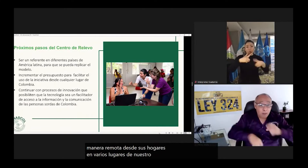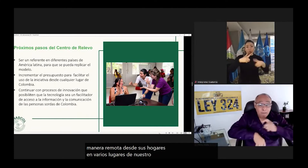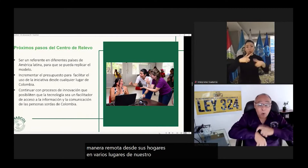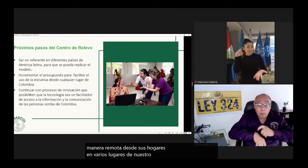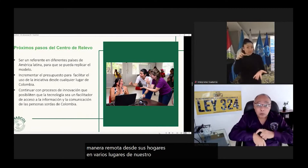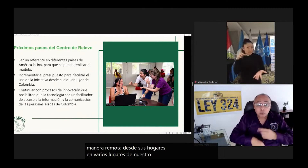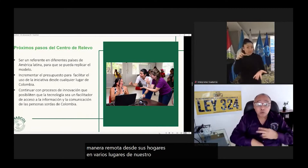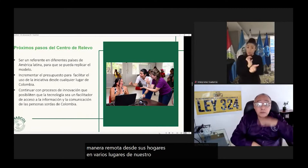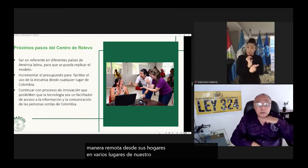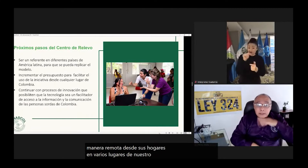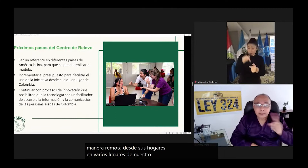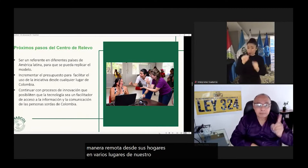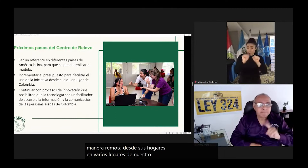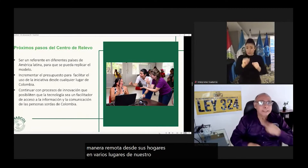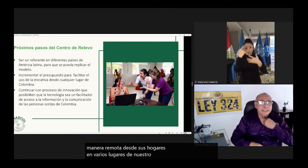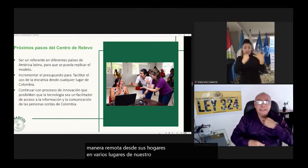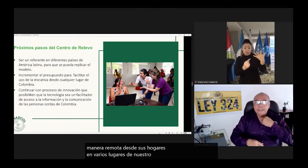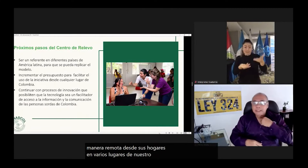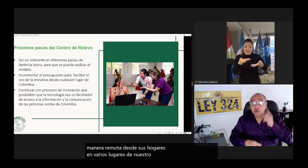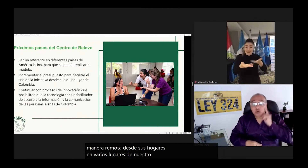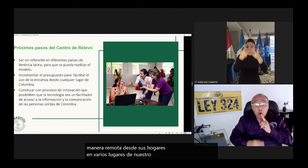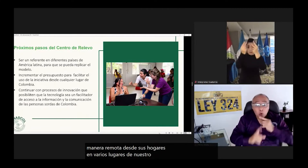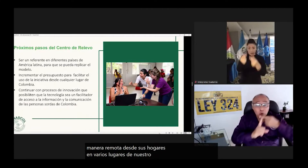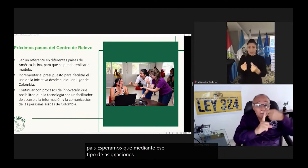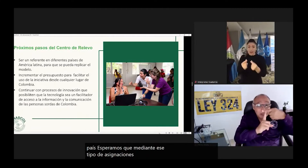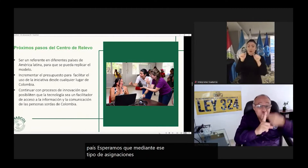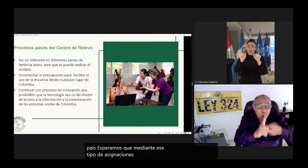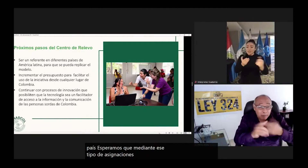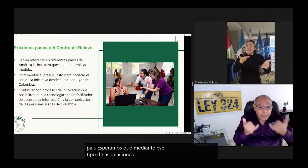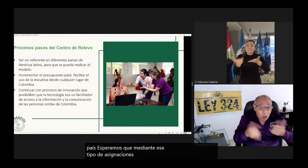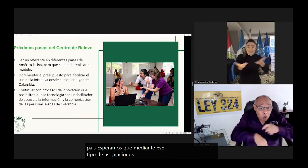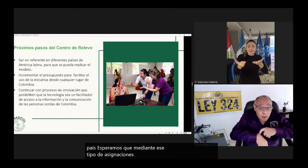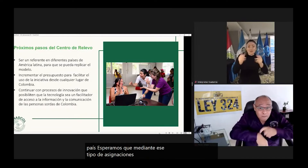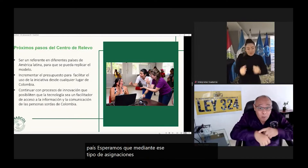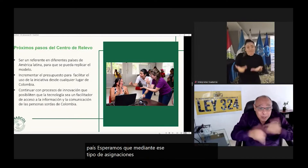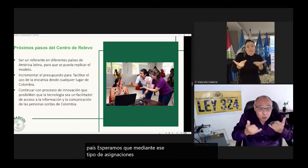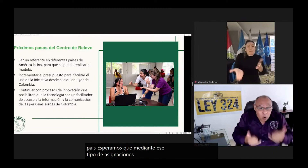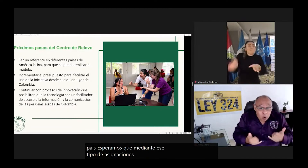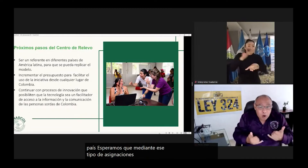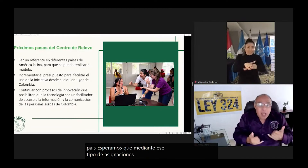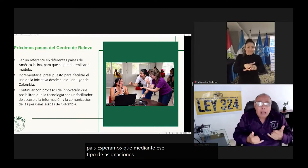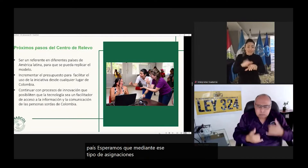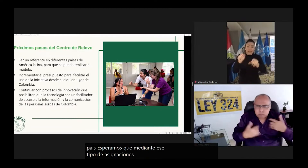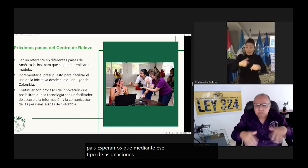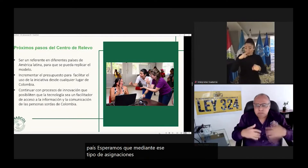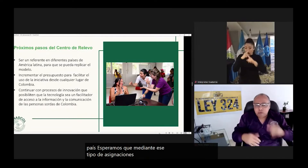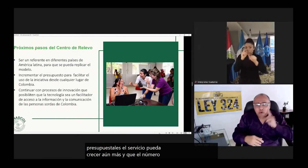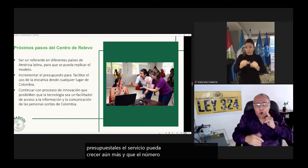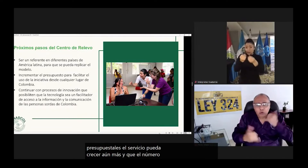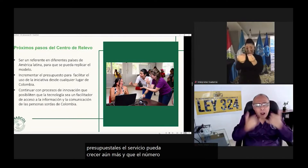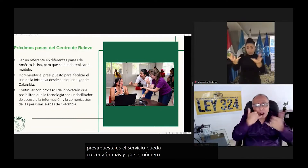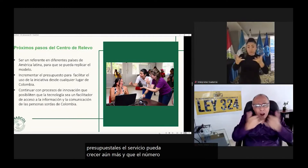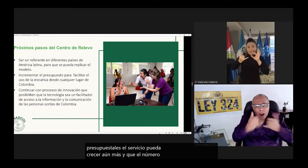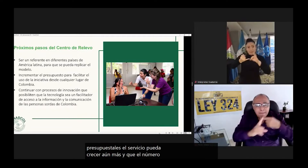Esperamos que mediante ese tipo de asignaciones presupuestales el servicio pueda crecer aún más y que el número de intérpretes pues también